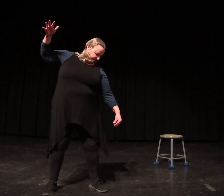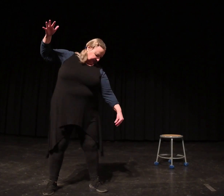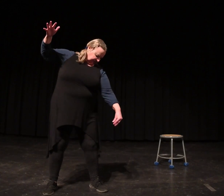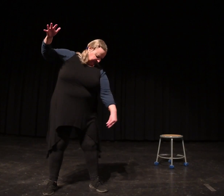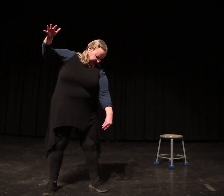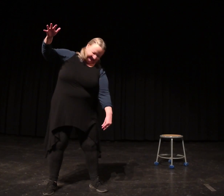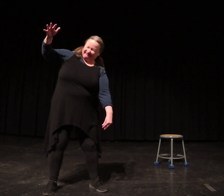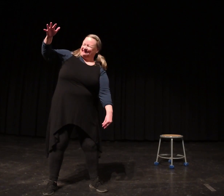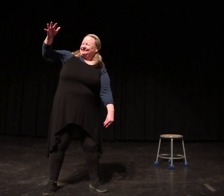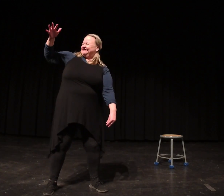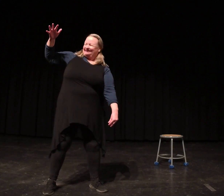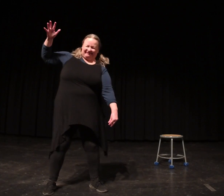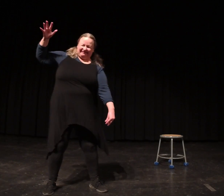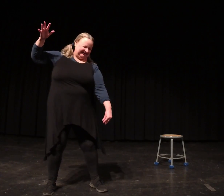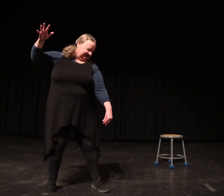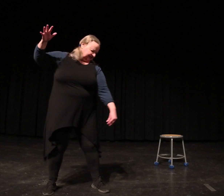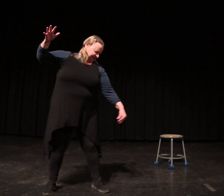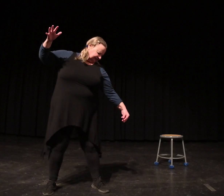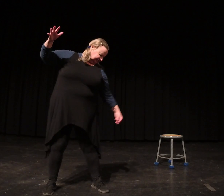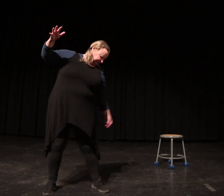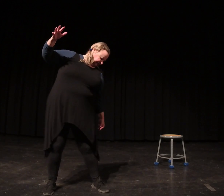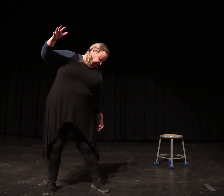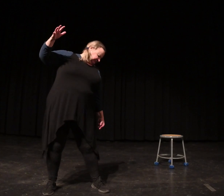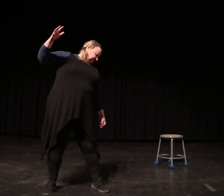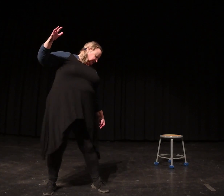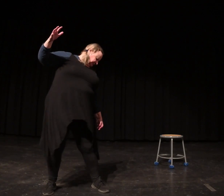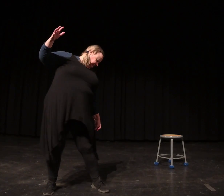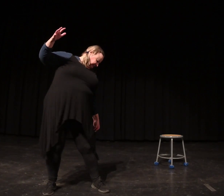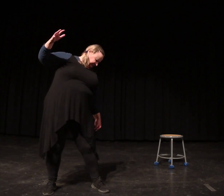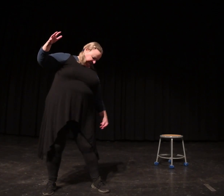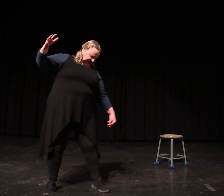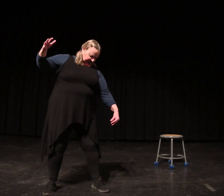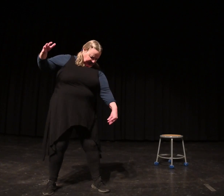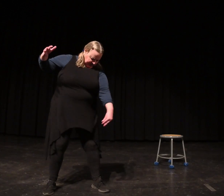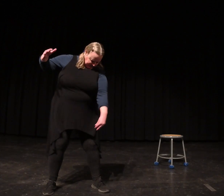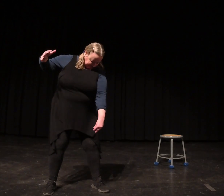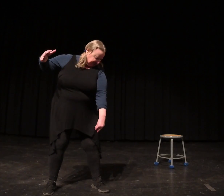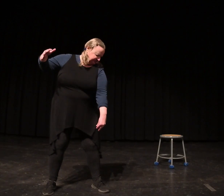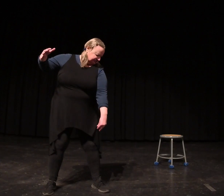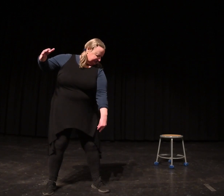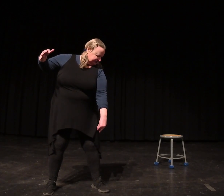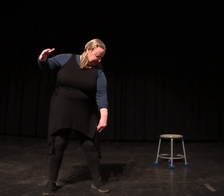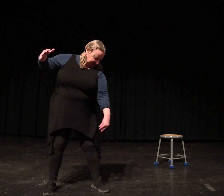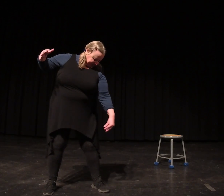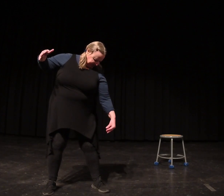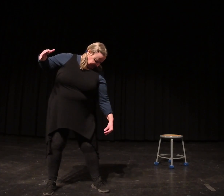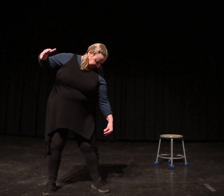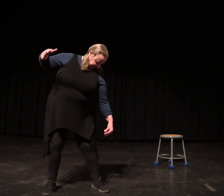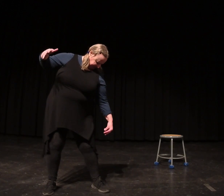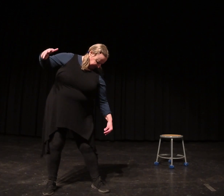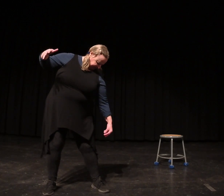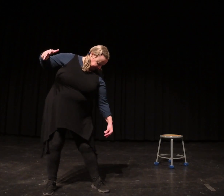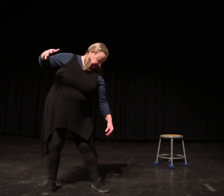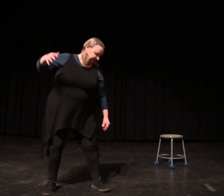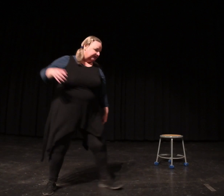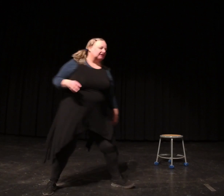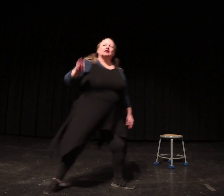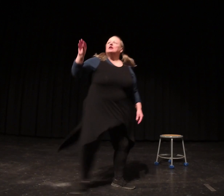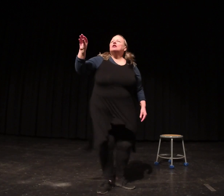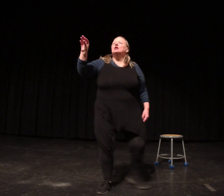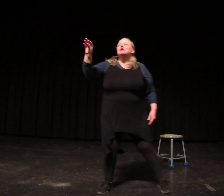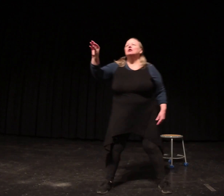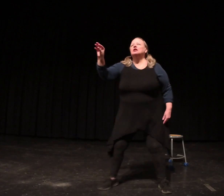c'est quoi ça? Qu'est-ce qu'il fait? Hein? C'est quoi ça? Hein?